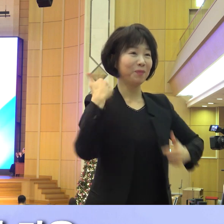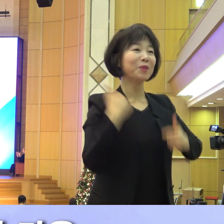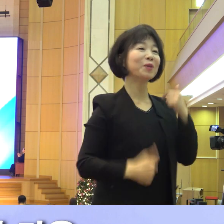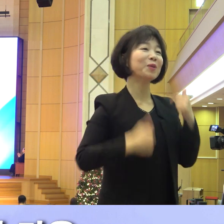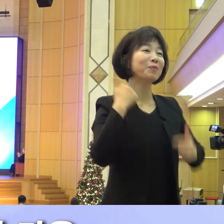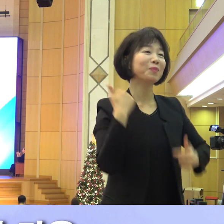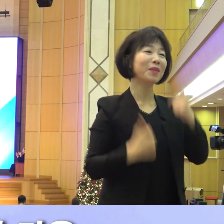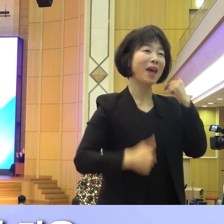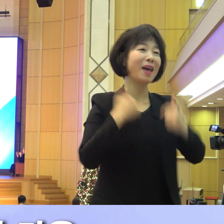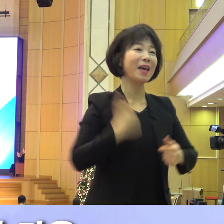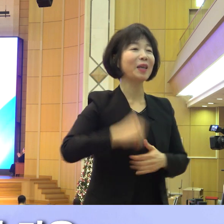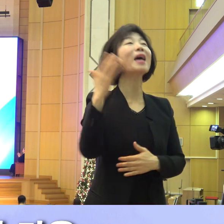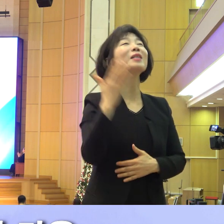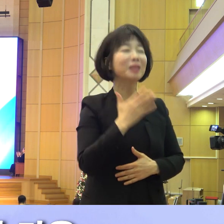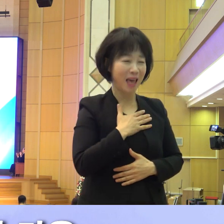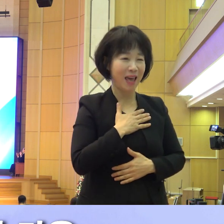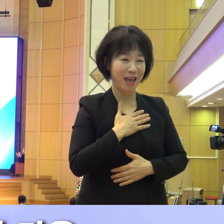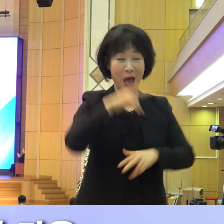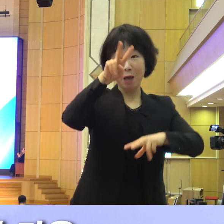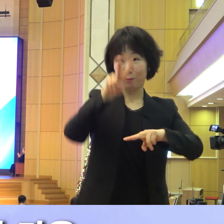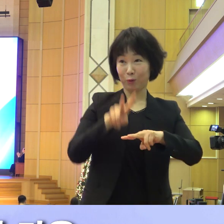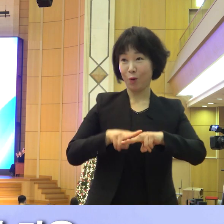샘솟는 기쁨 내게